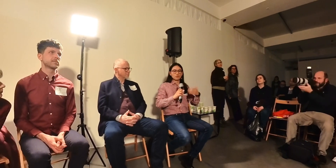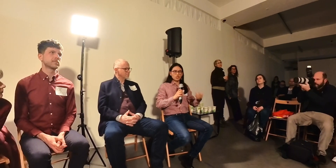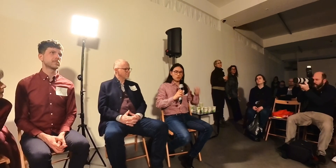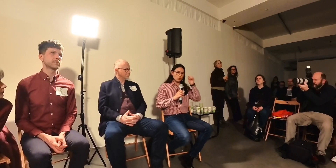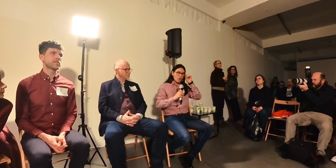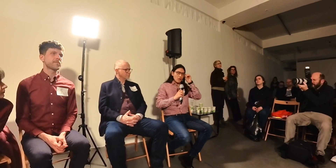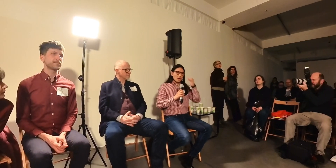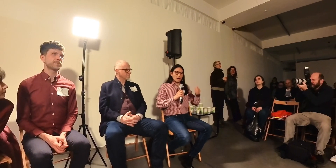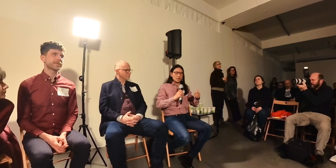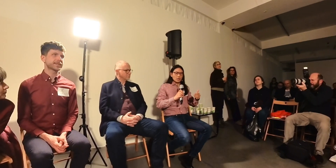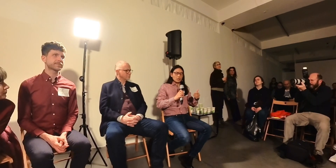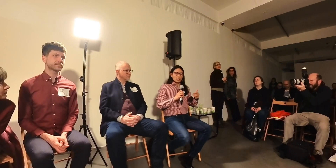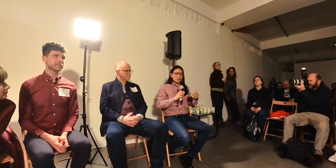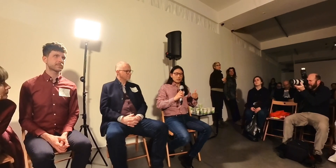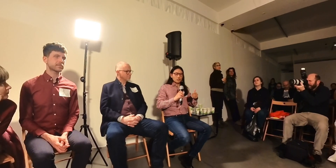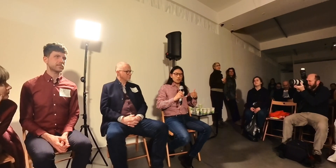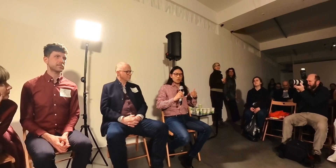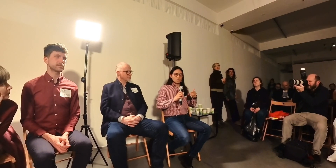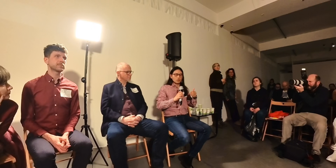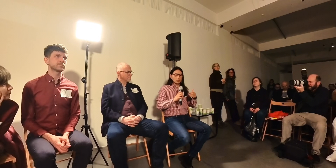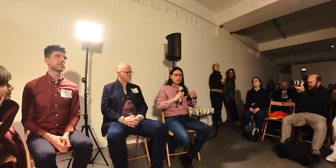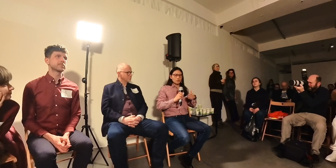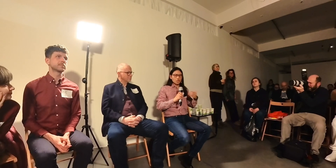třeba v Česku,